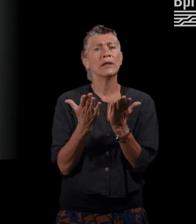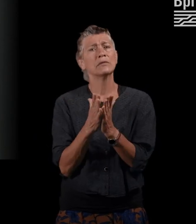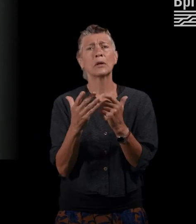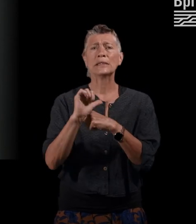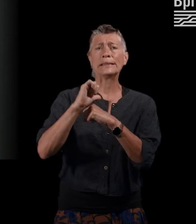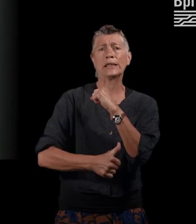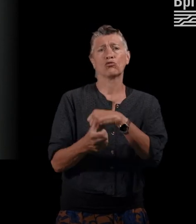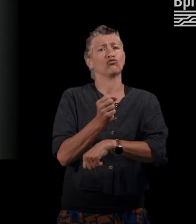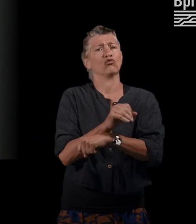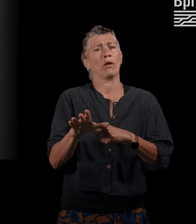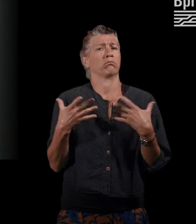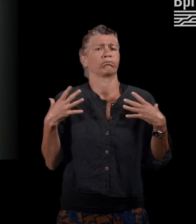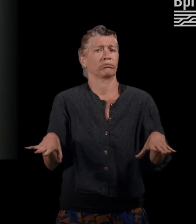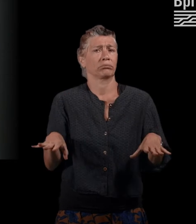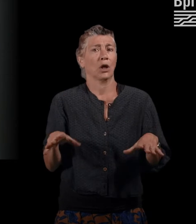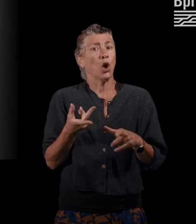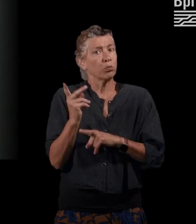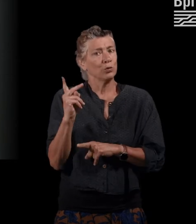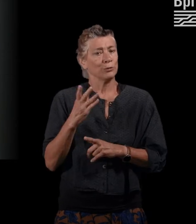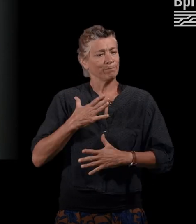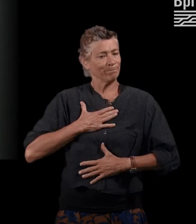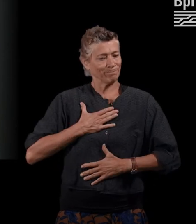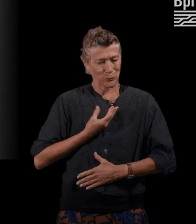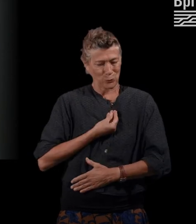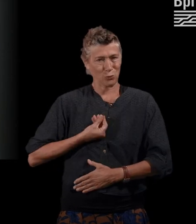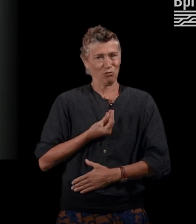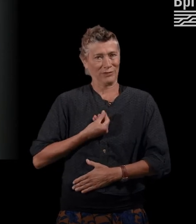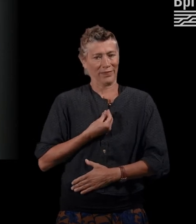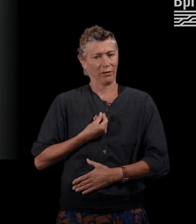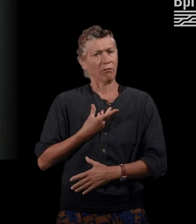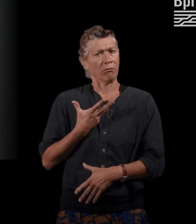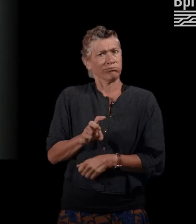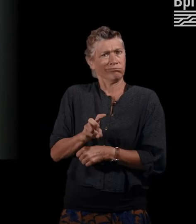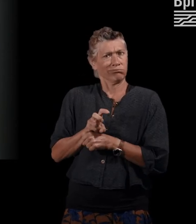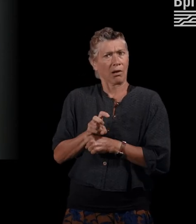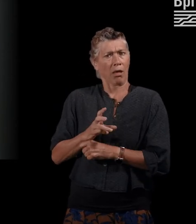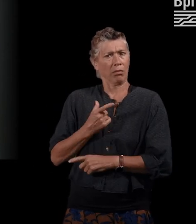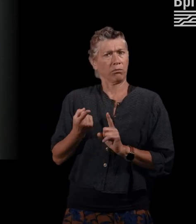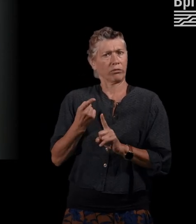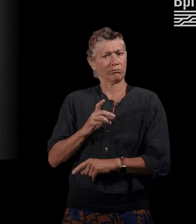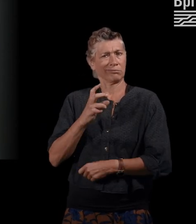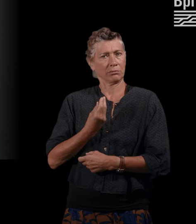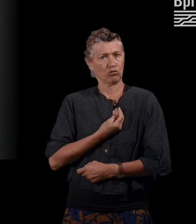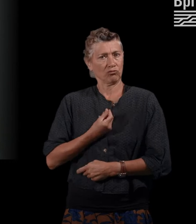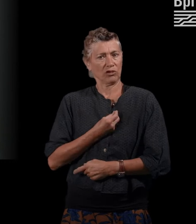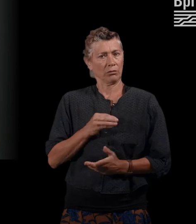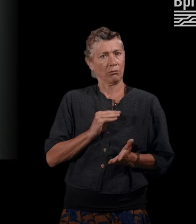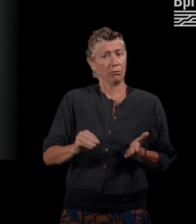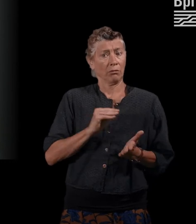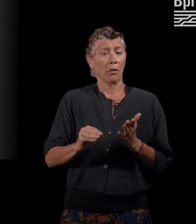journalistique. C'est une expérience subjective et je revendique la subjectivité de cette expérience. Il y a un